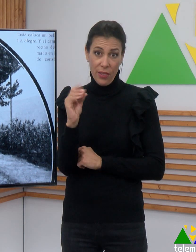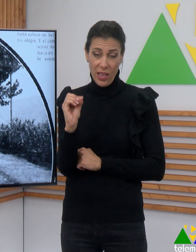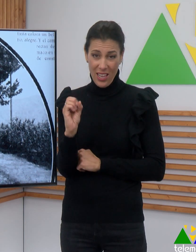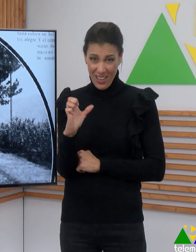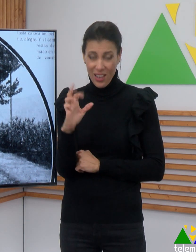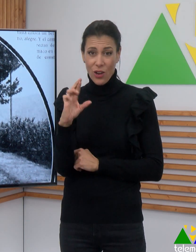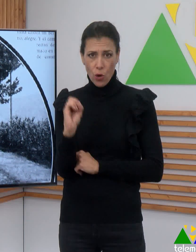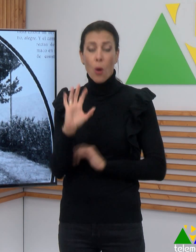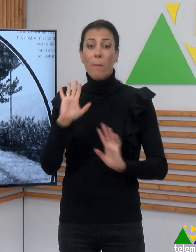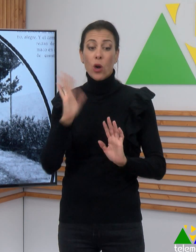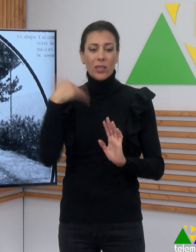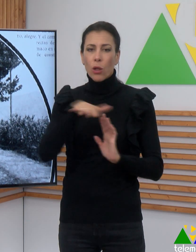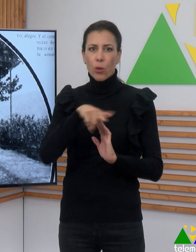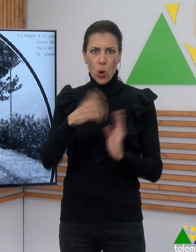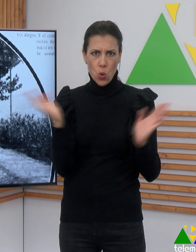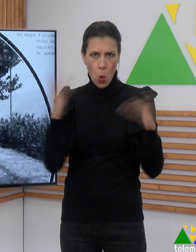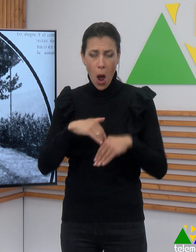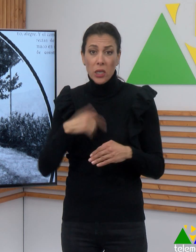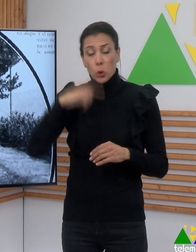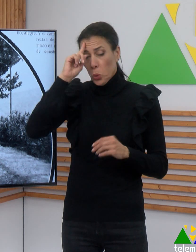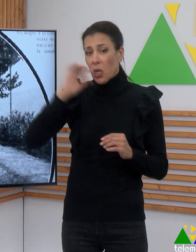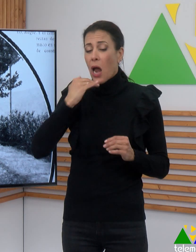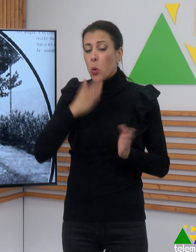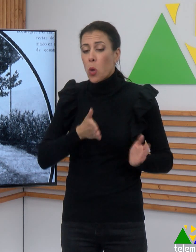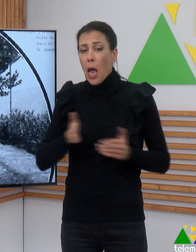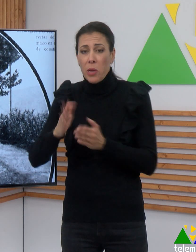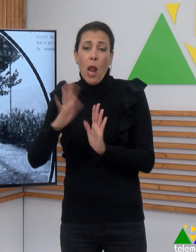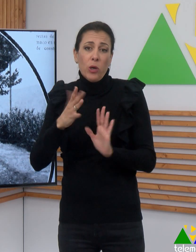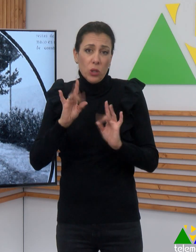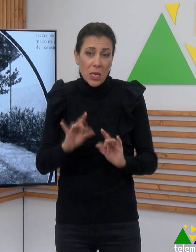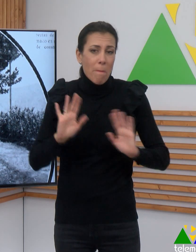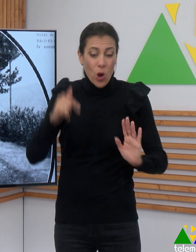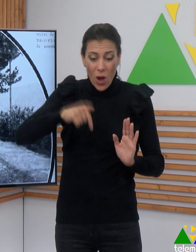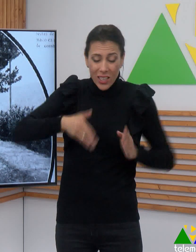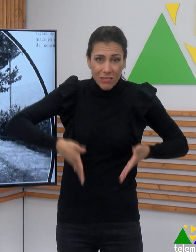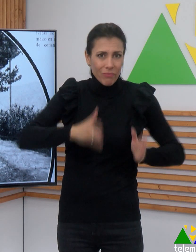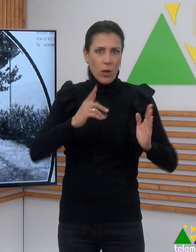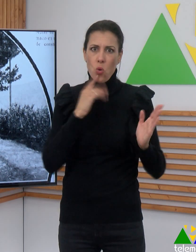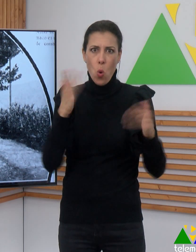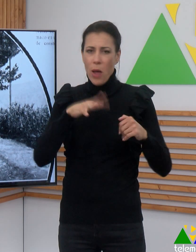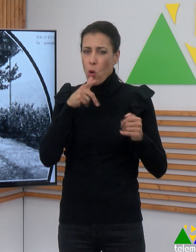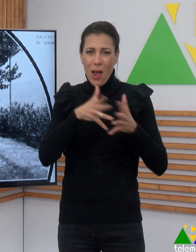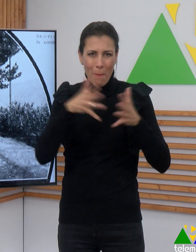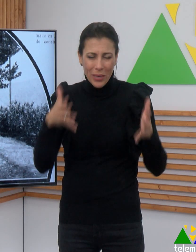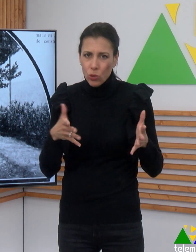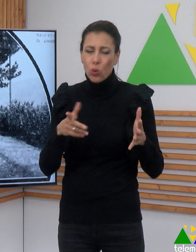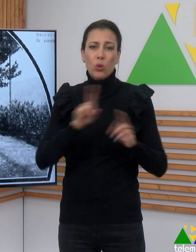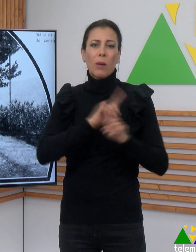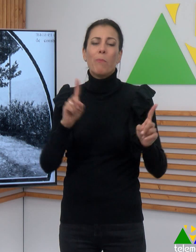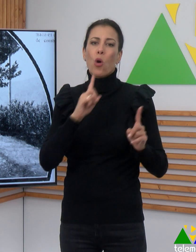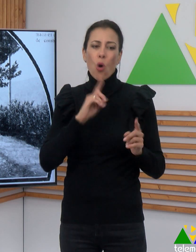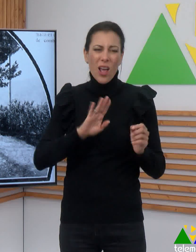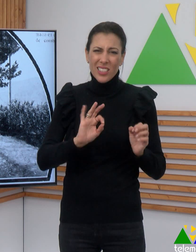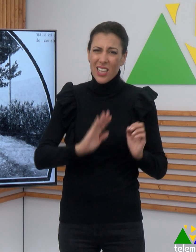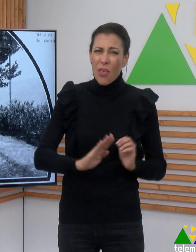no había nada, esta zona a lo mejor había algún camino por aquí, pero no con la amplitud ni el cerro